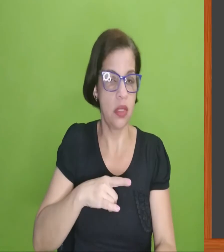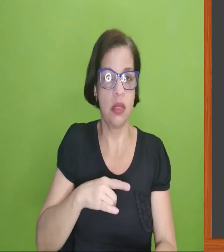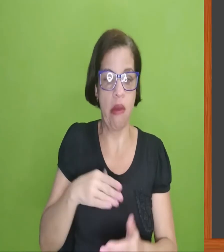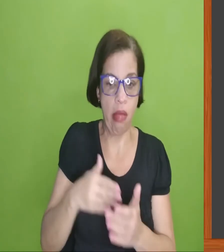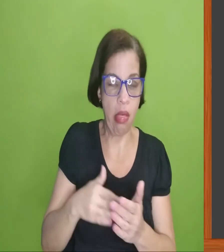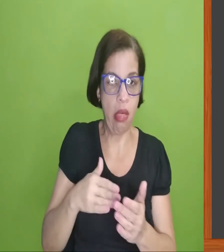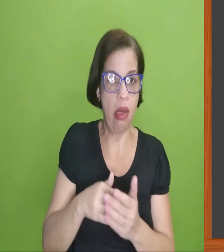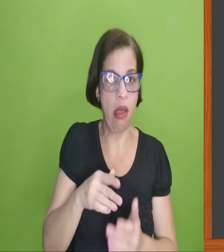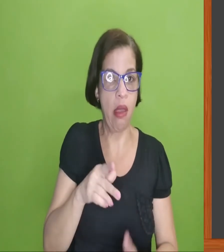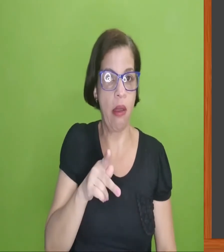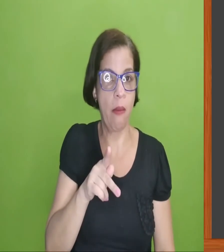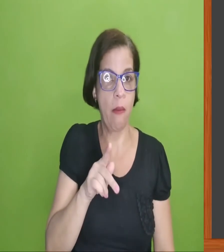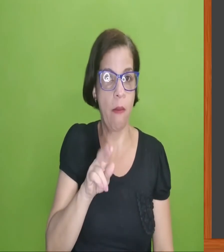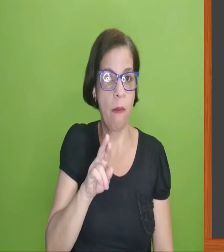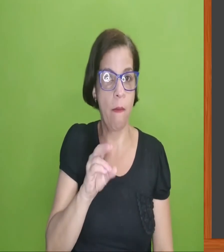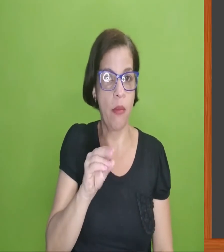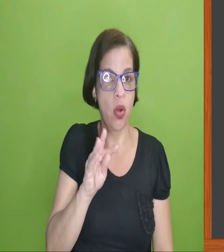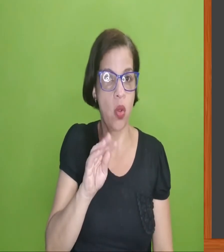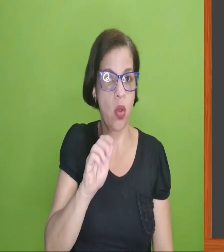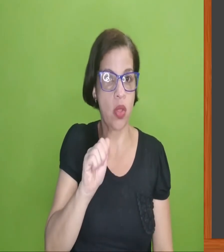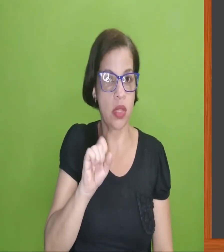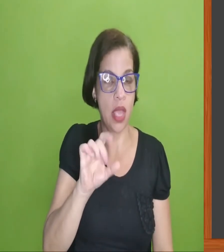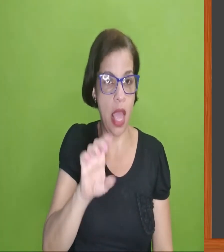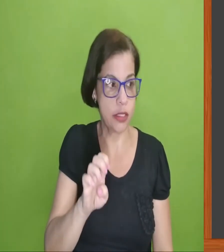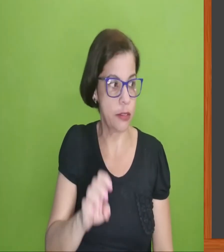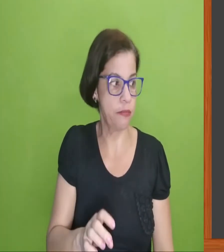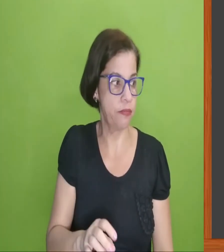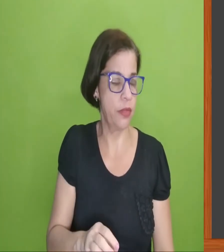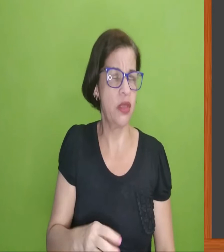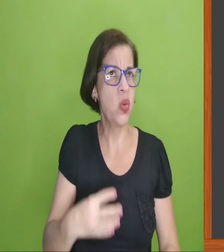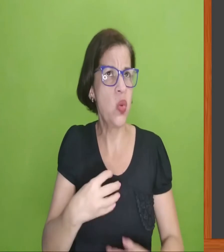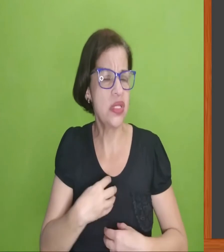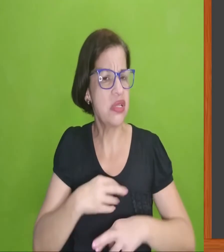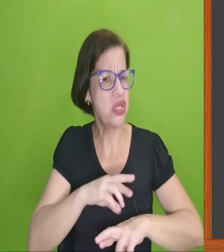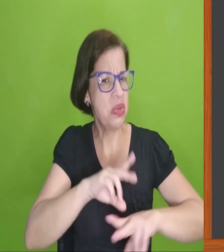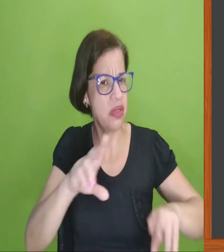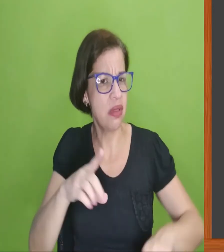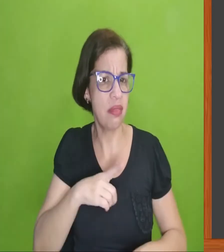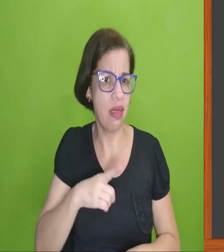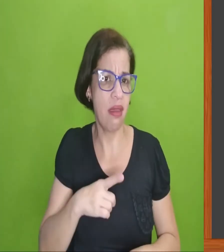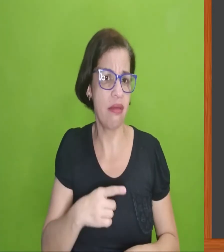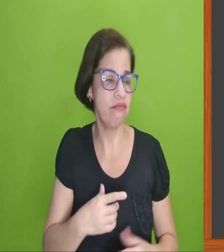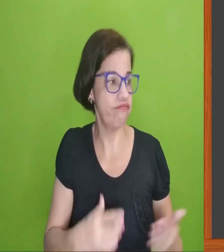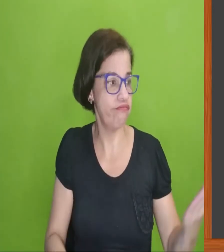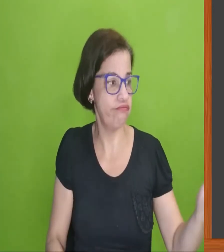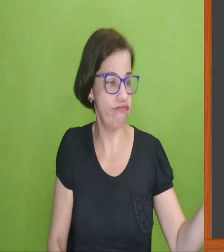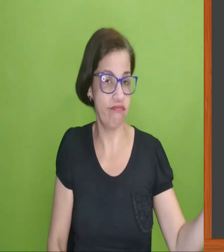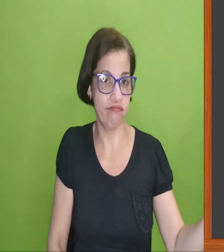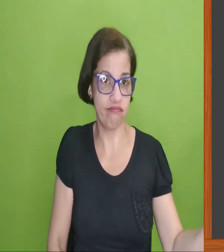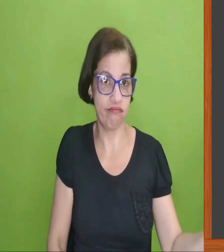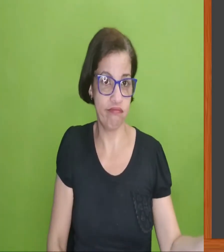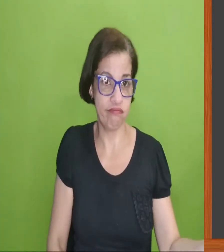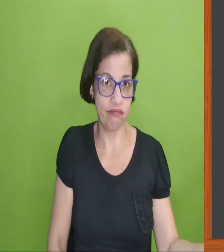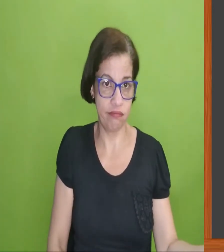proteases virais. As reações adversas aos fibratos são raras e incluem distúrbios